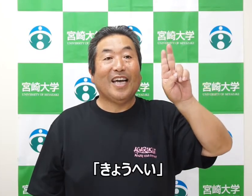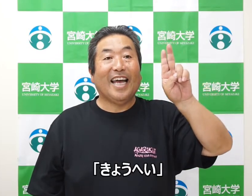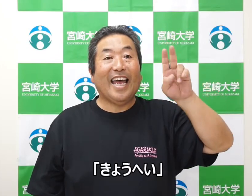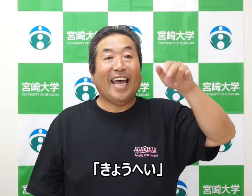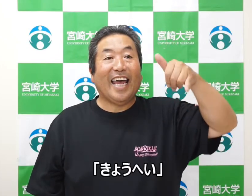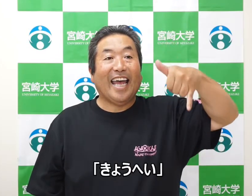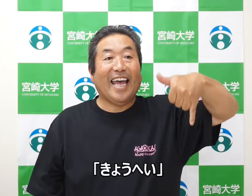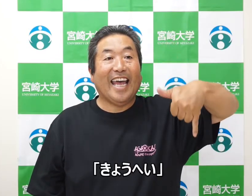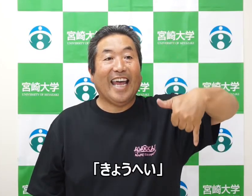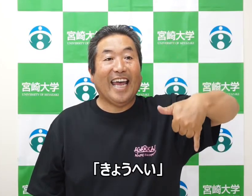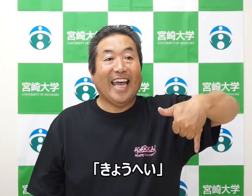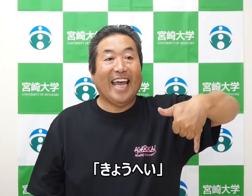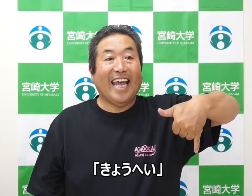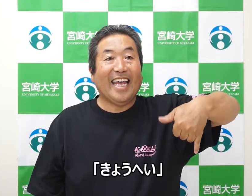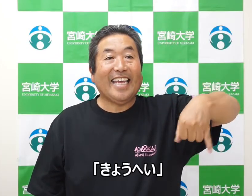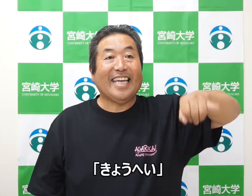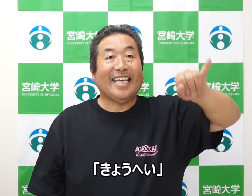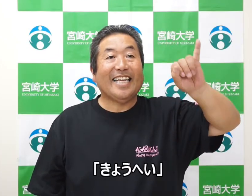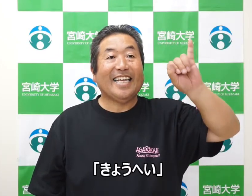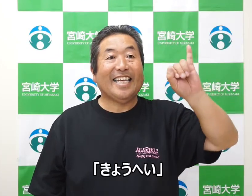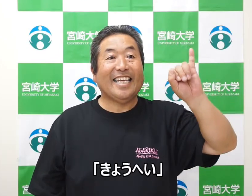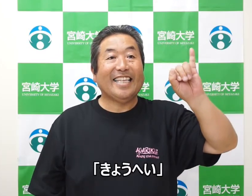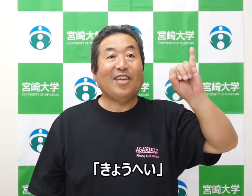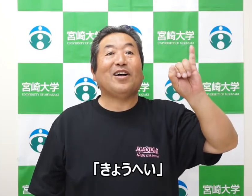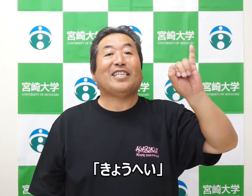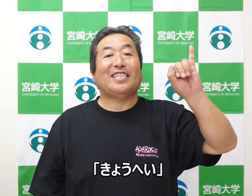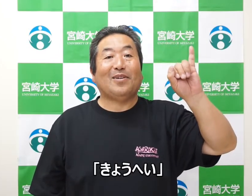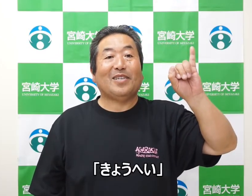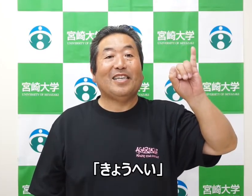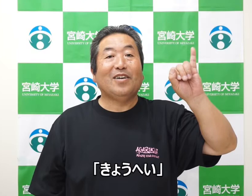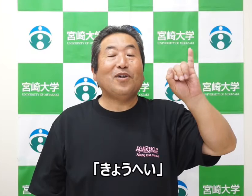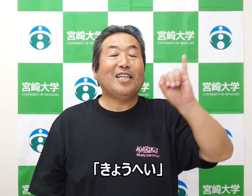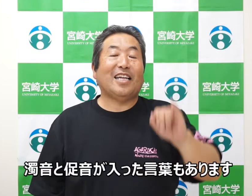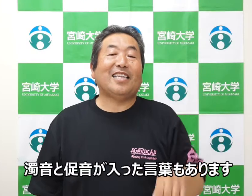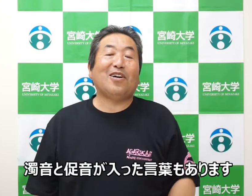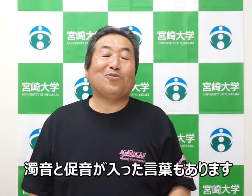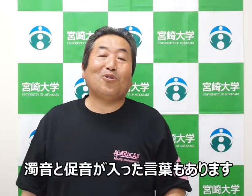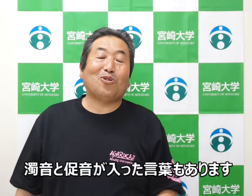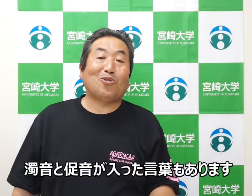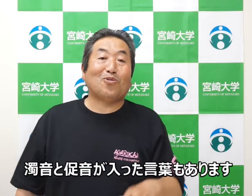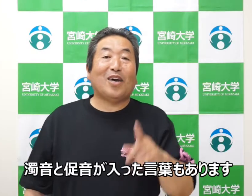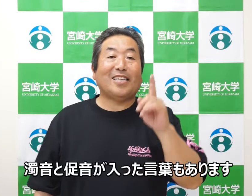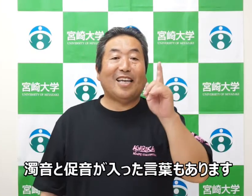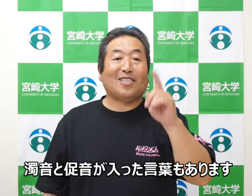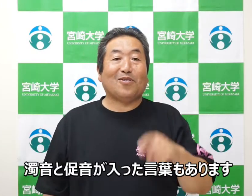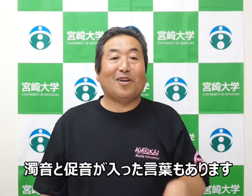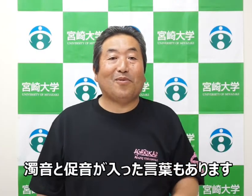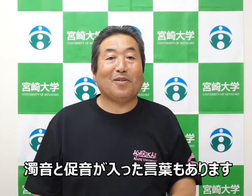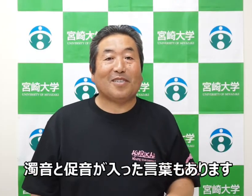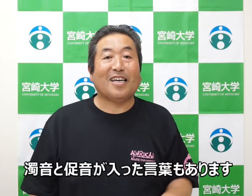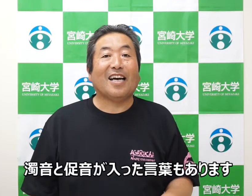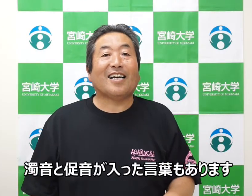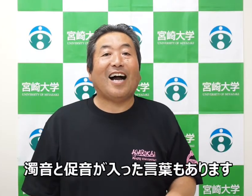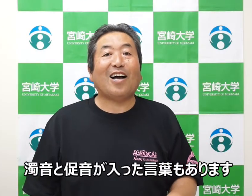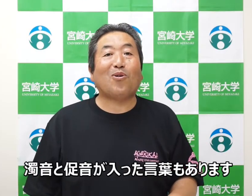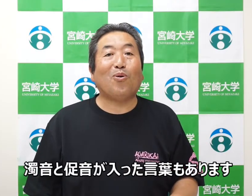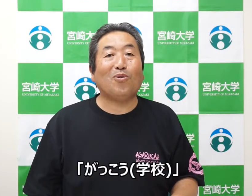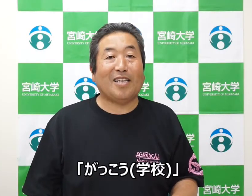へ、い、っていうような形になります。これはね、濁音と即音と入ったやつがあります。学校ってい